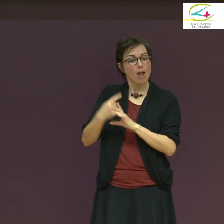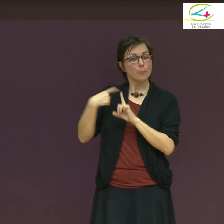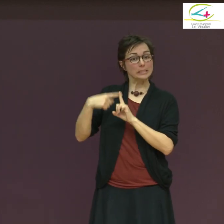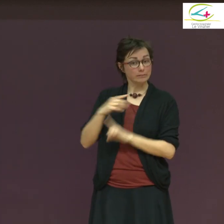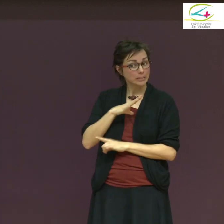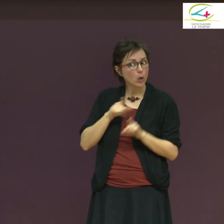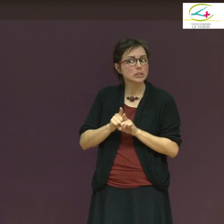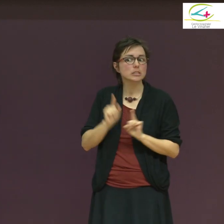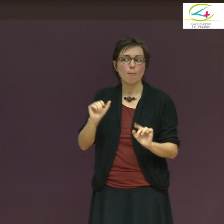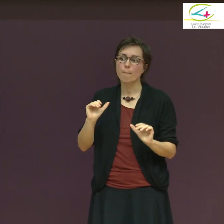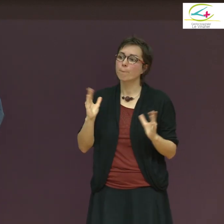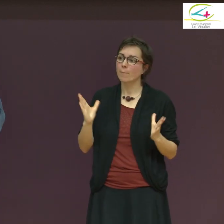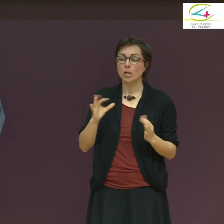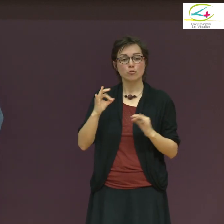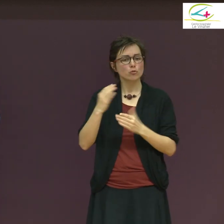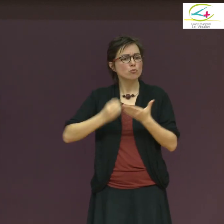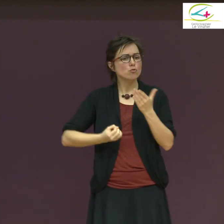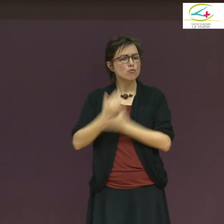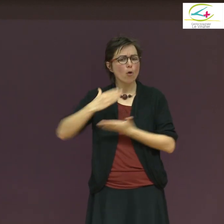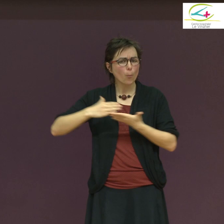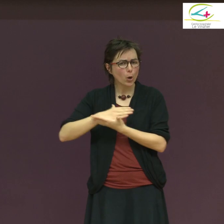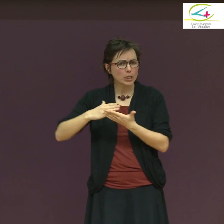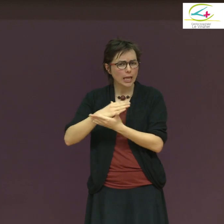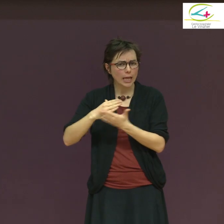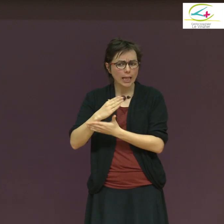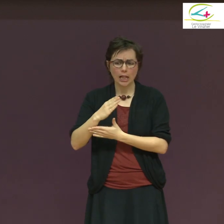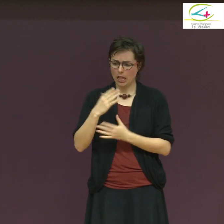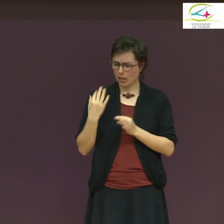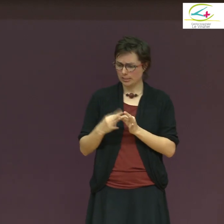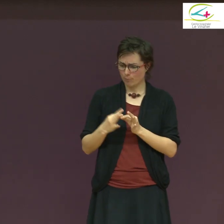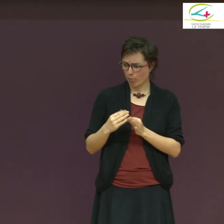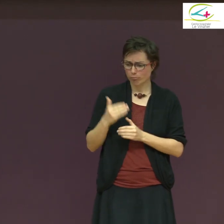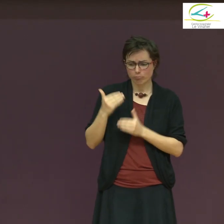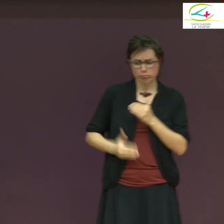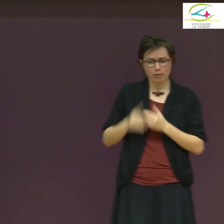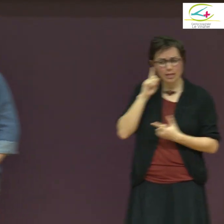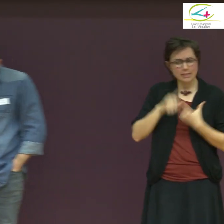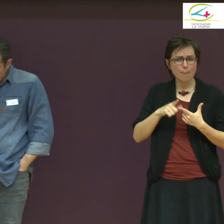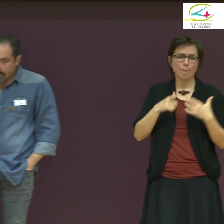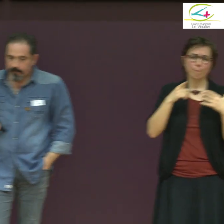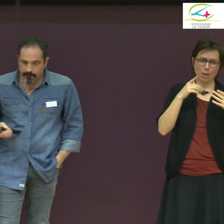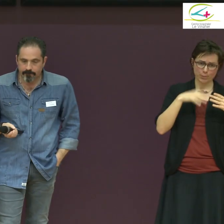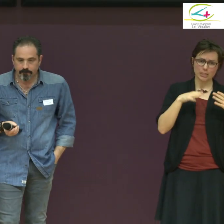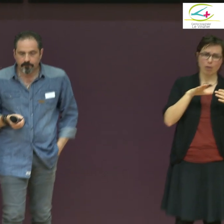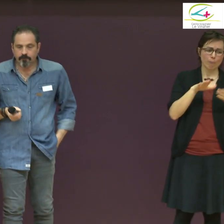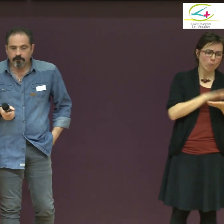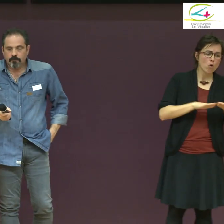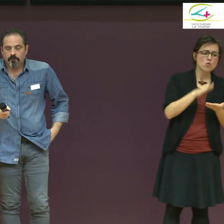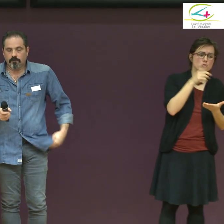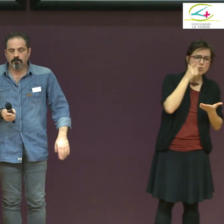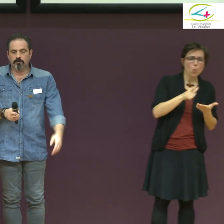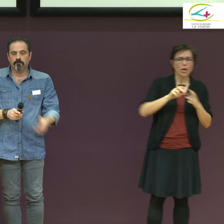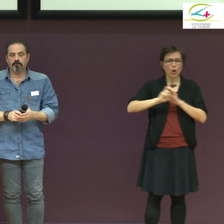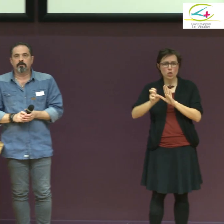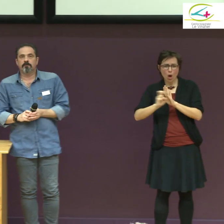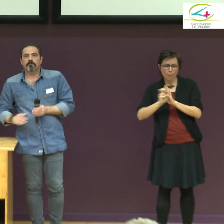C'est justement, il y a un projet qui a été fini en septembre sur les académies de Lyon et Grenoble, donc les